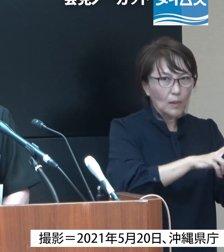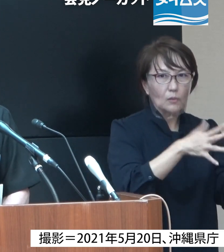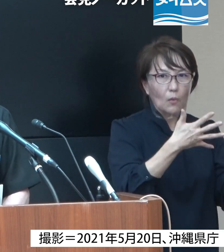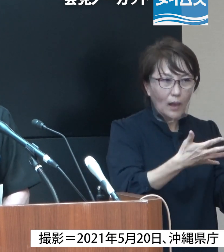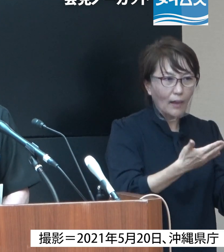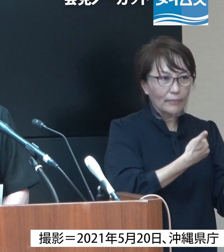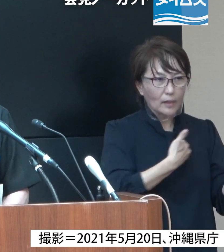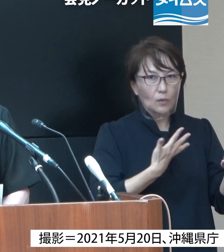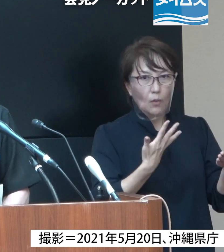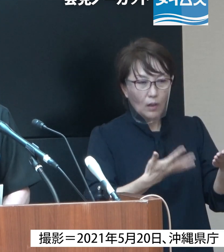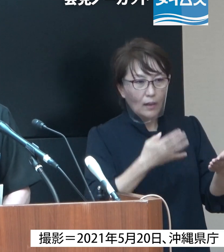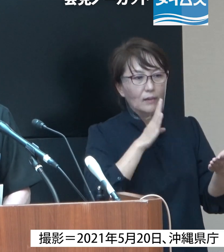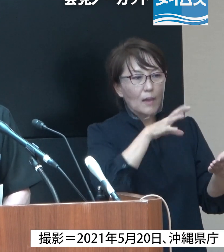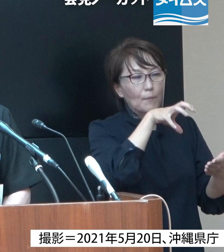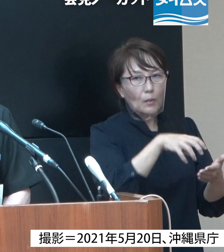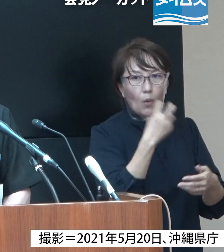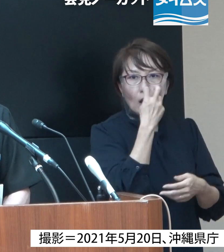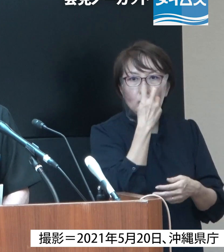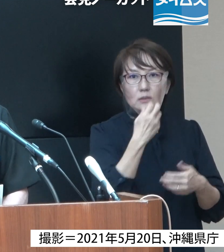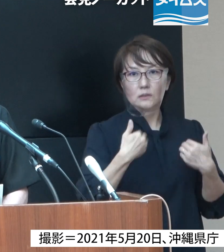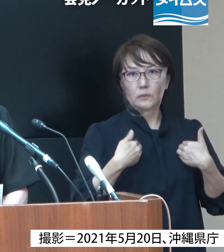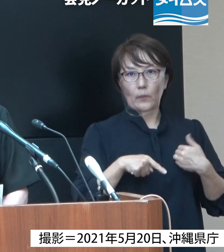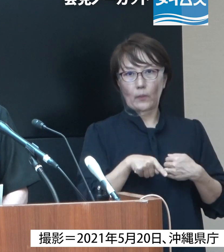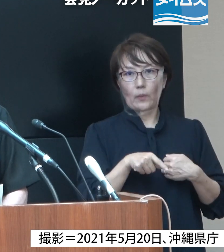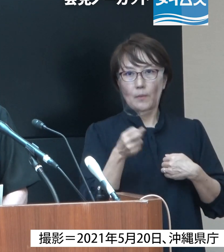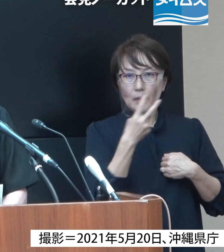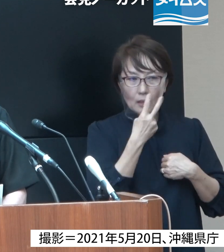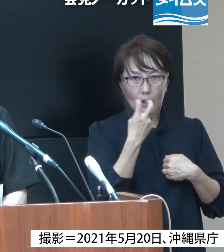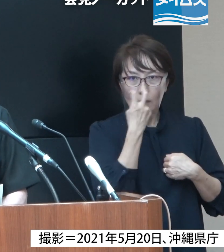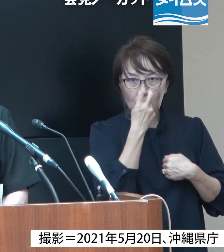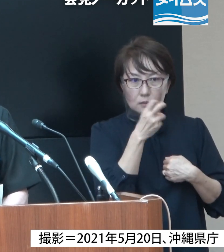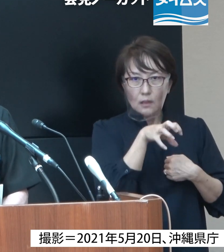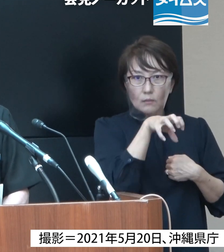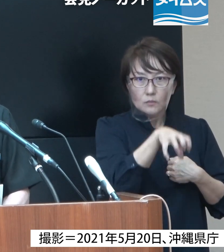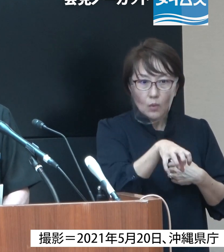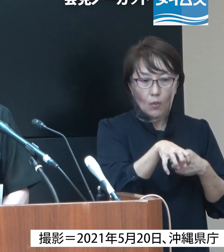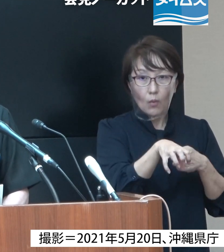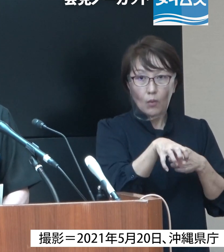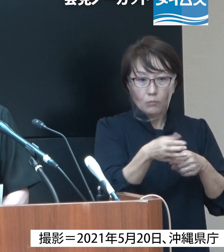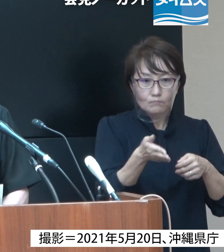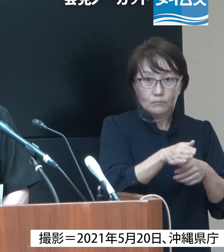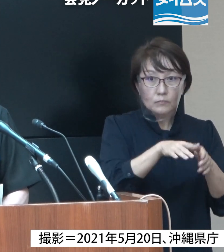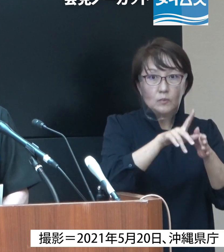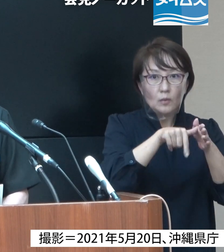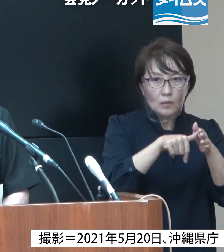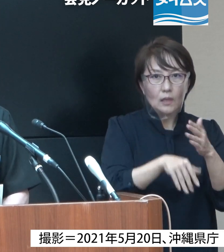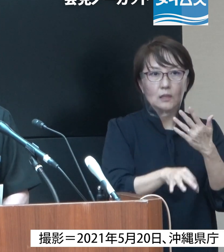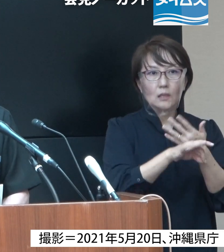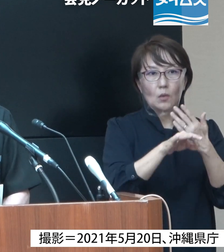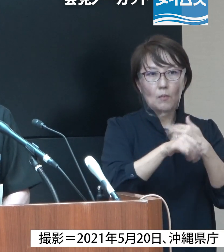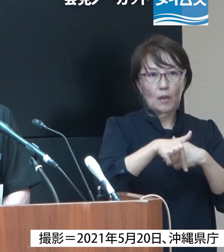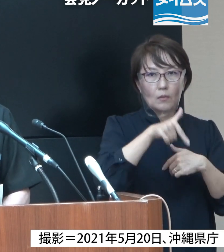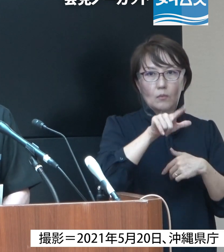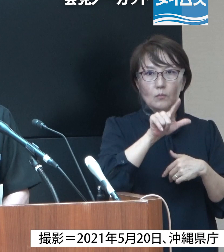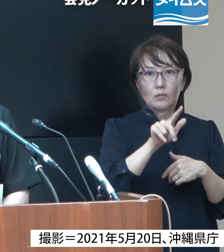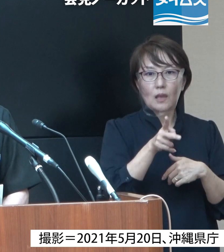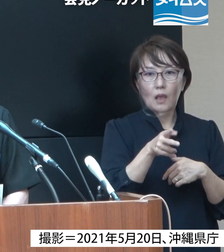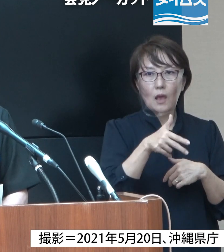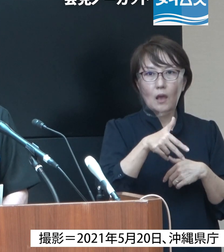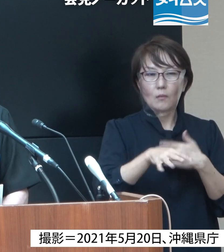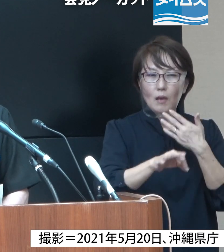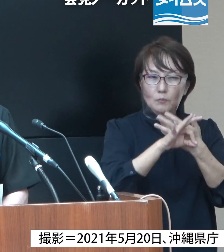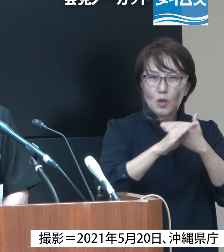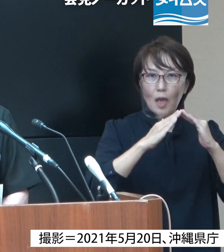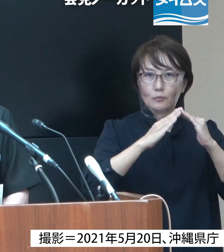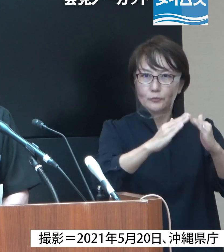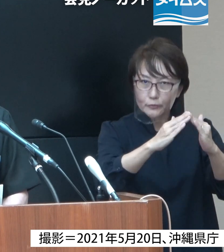どうなのか、現場の確認、そこで、検査場を設置する場合に、例えばプレハブが必要であれば、プレハブをどの